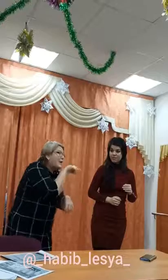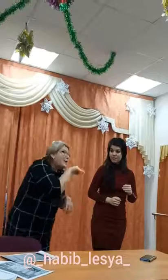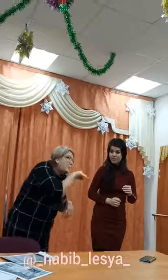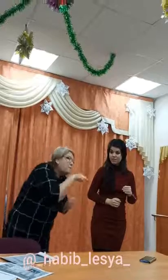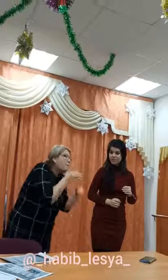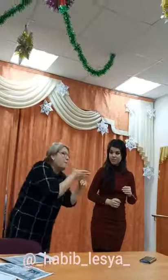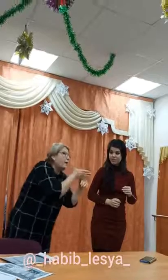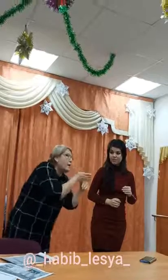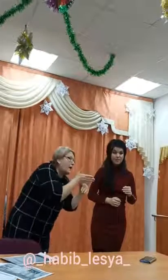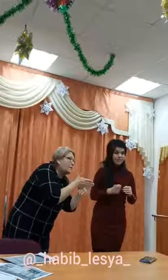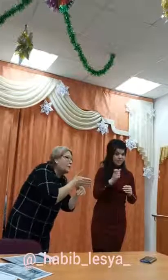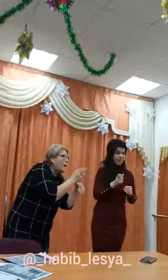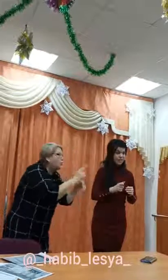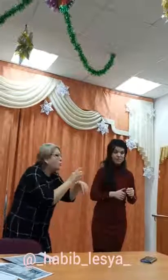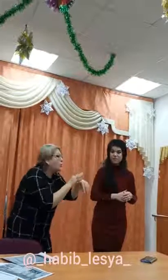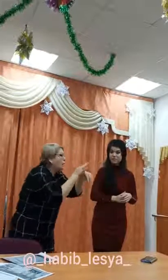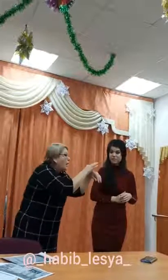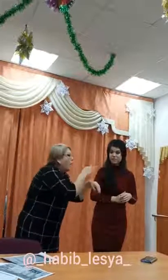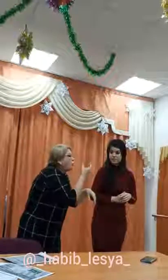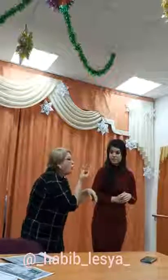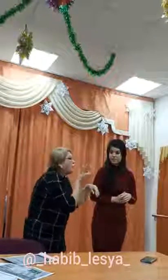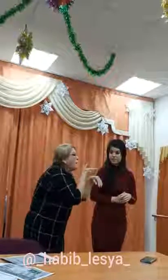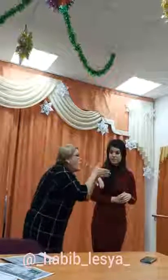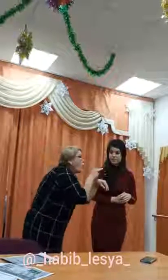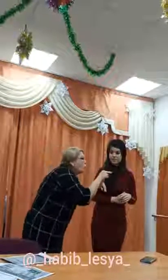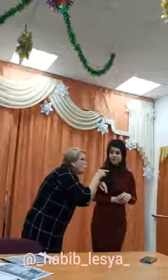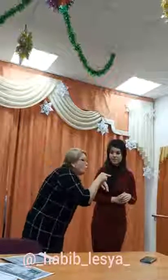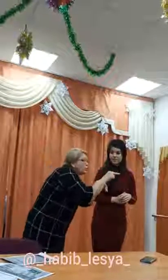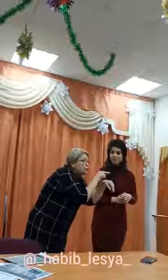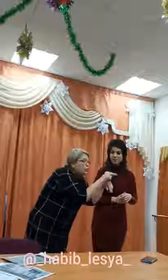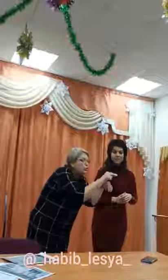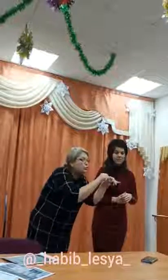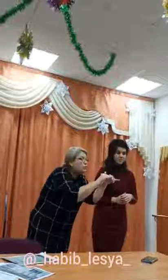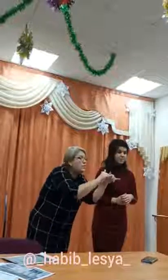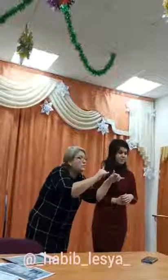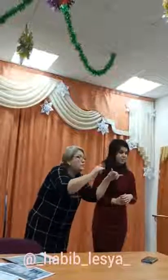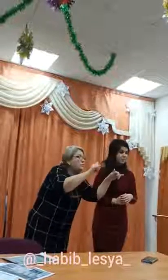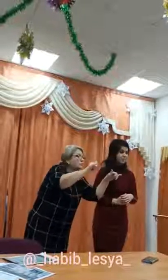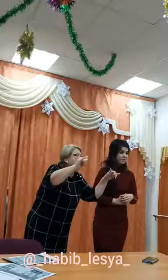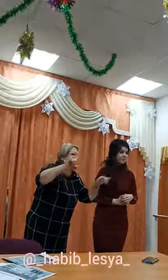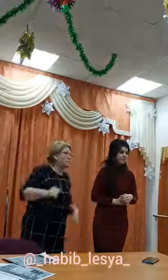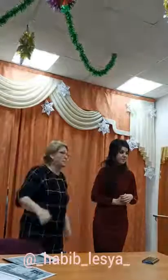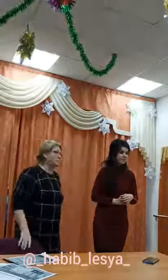им помогает. Кто еще учит, чтобы...